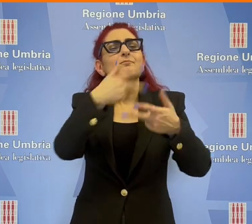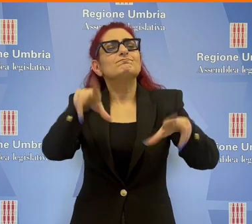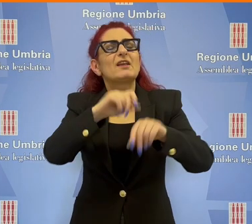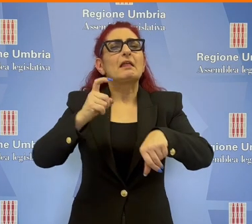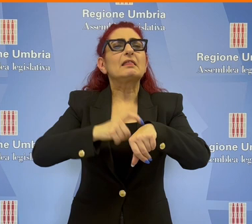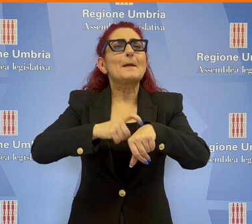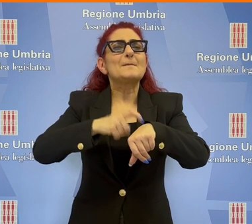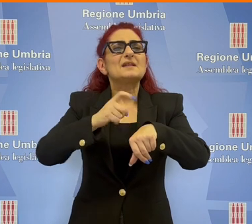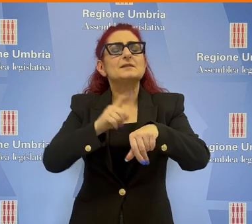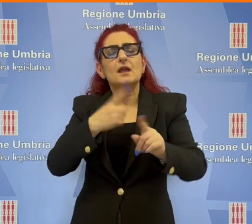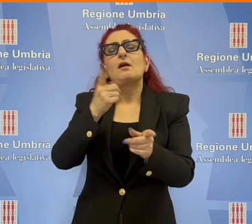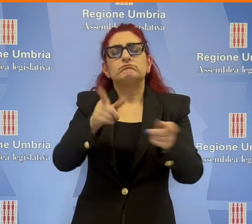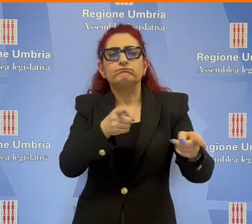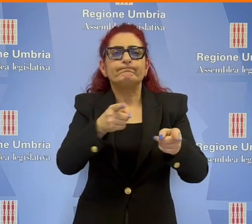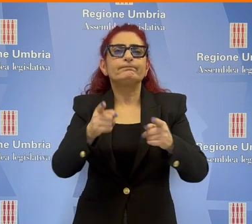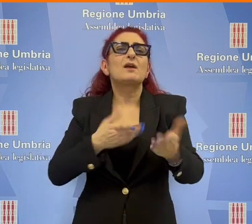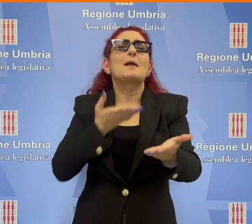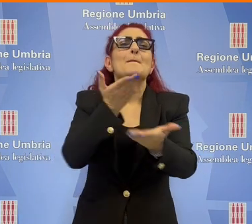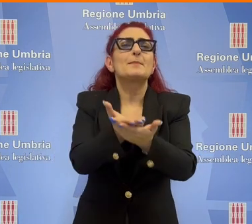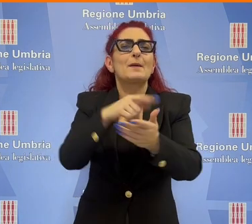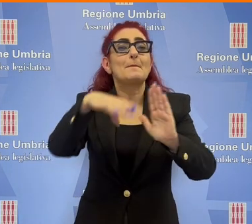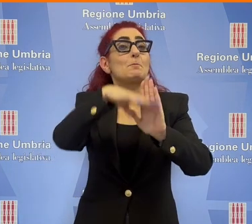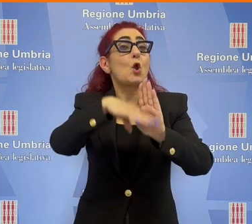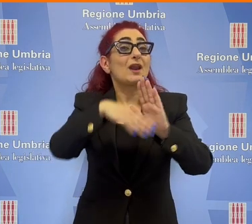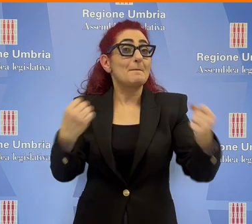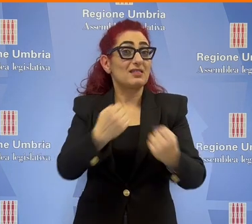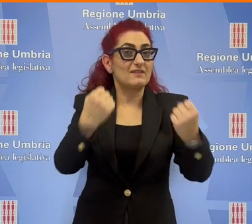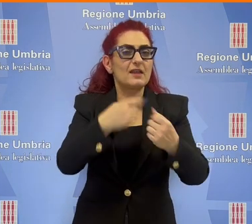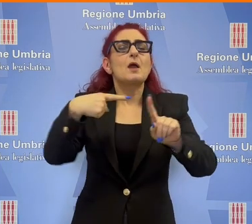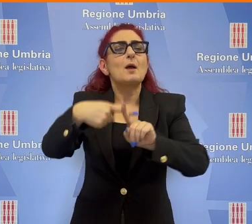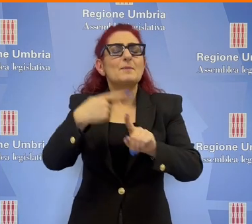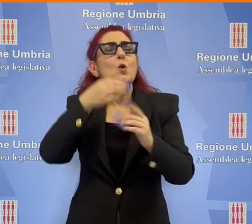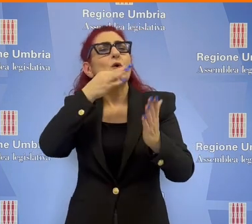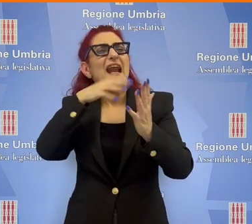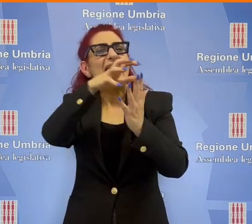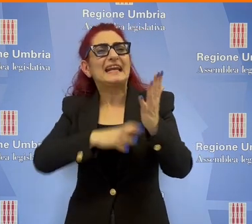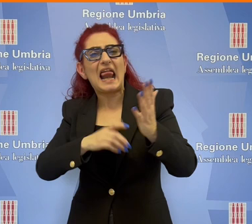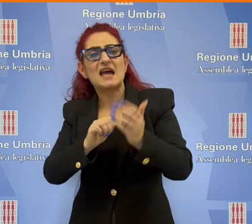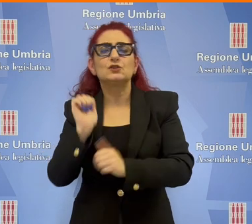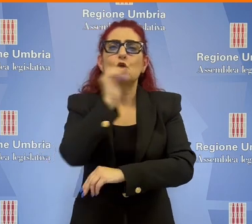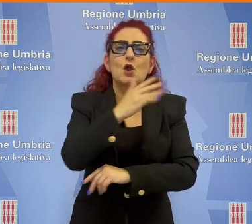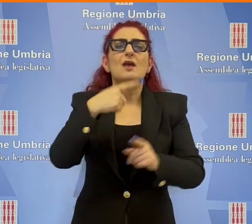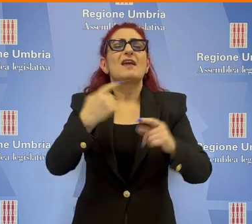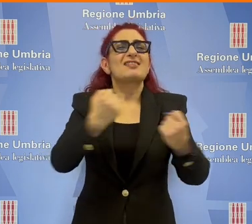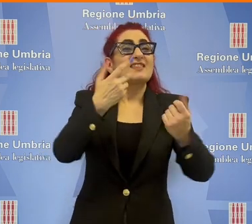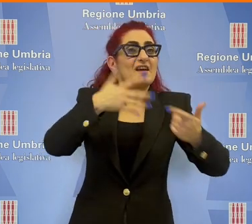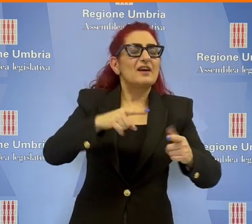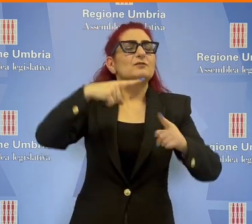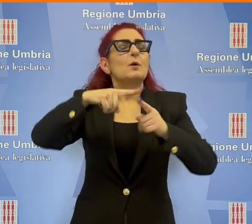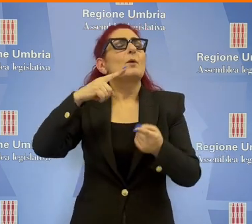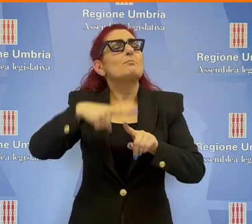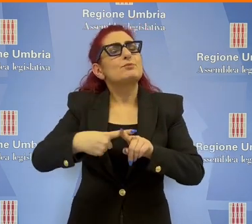la tempistica per la presentazione del programma di attività e per la trasmissione delle relazioni sulle attività svolte e